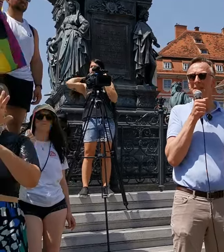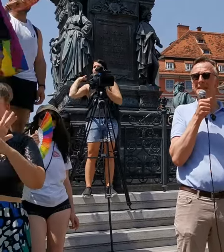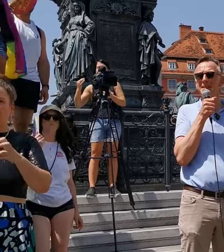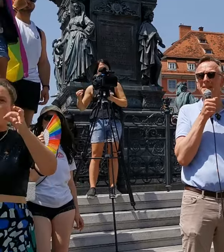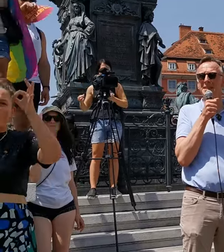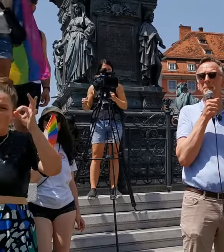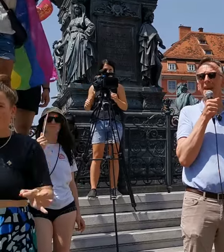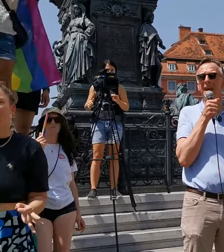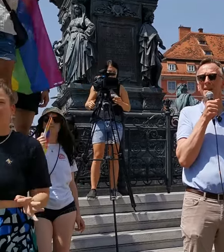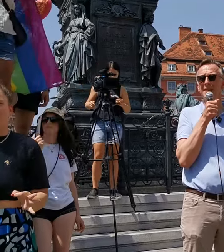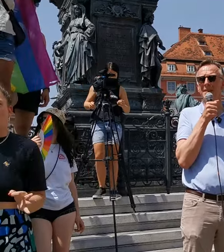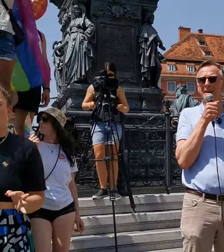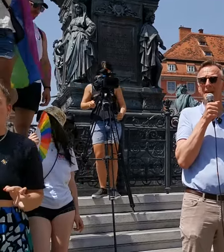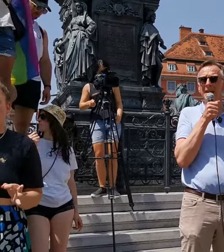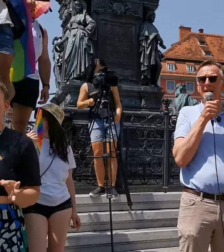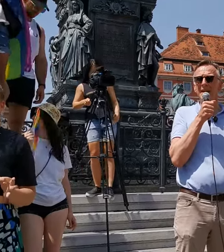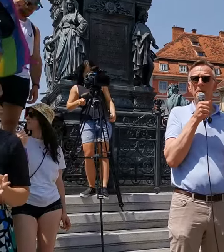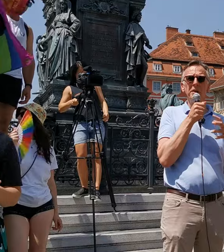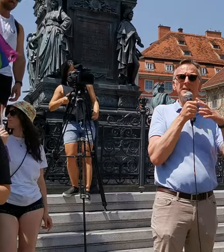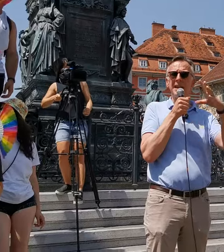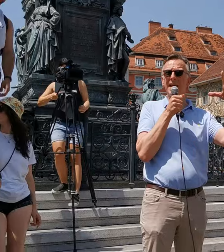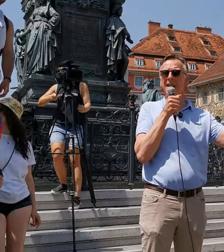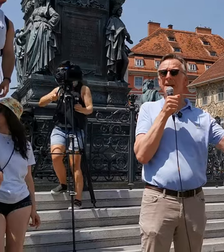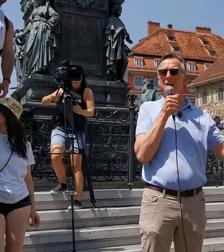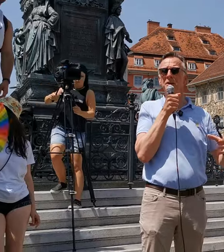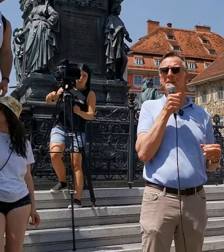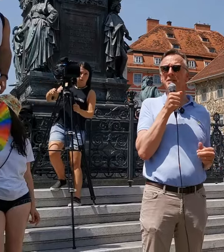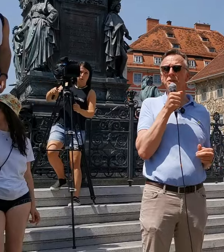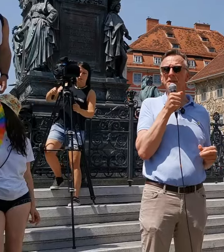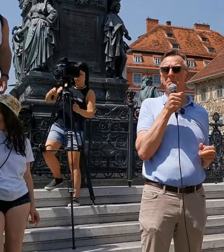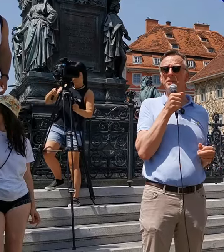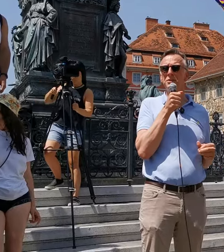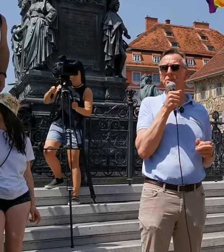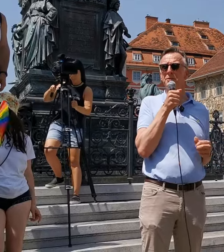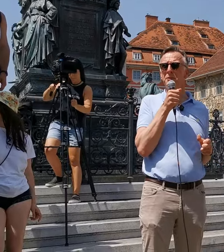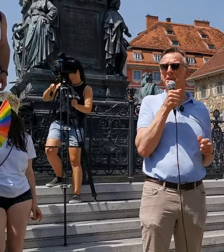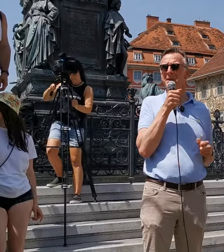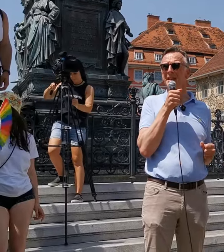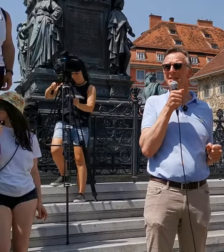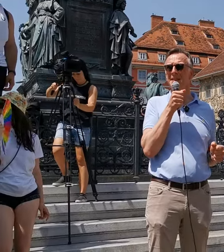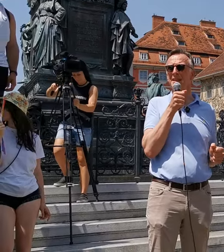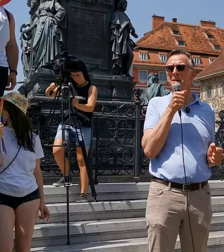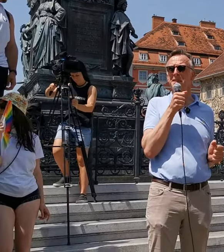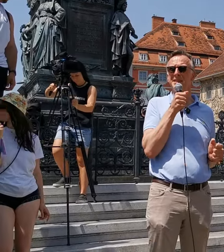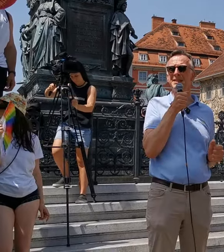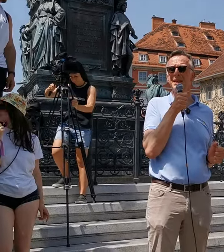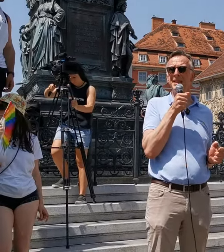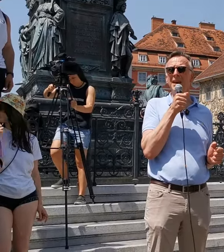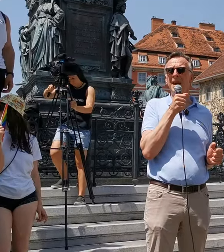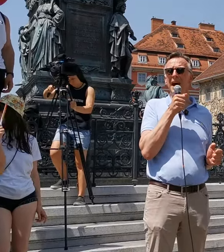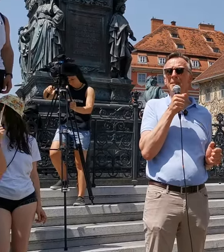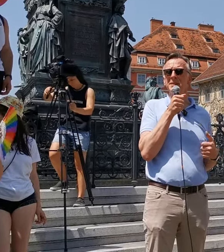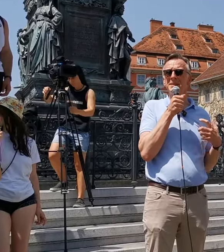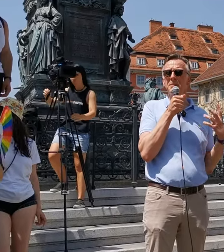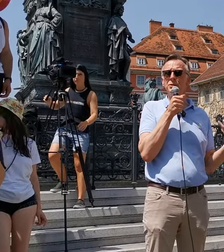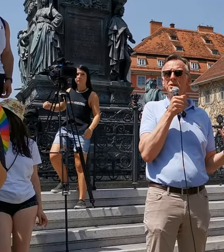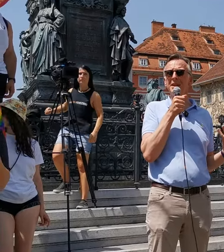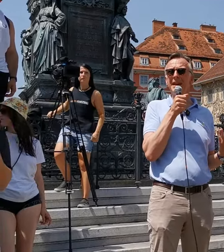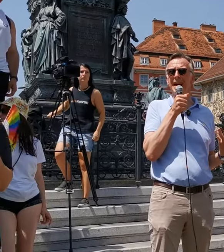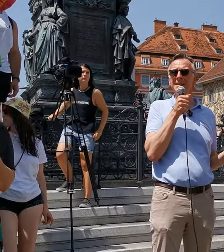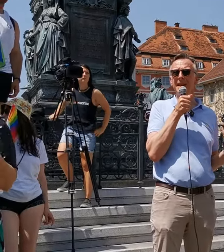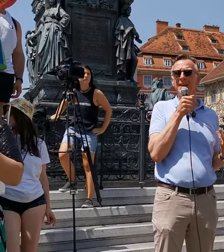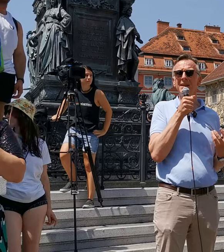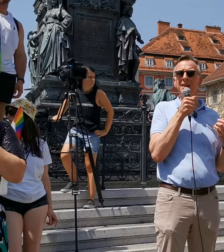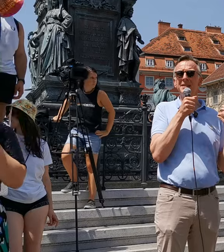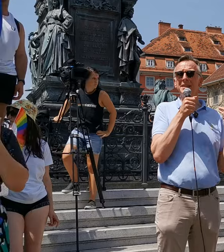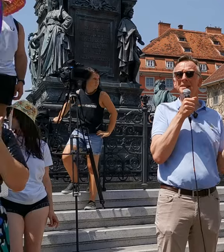Community passiert ist, bekennt. Ich möchte jetzt gar keine juristische Dimension von dem Ganzen hier thematisieren, aber ihr müsst